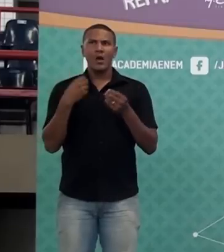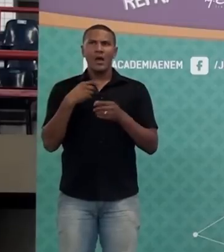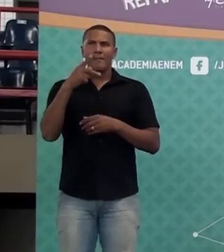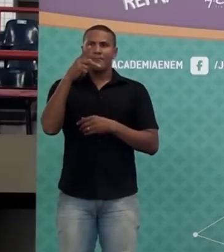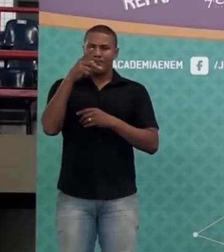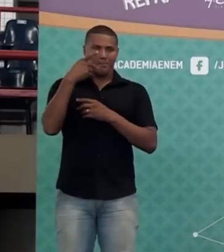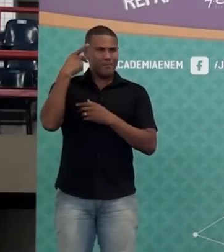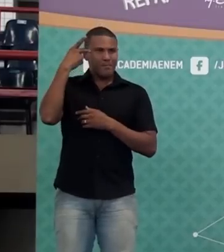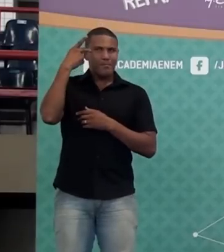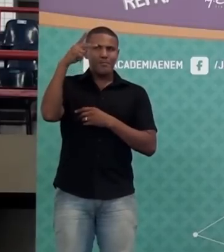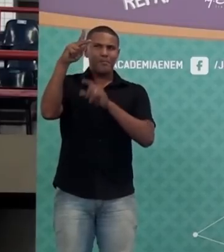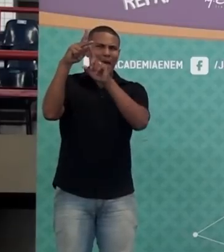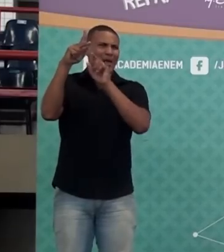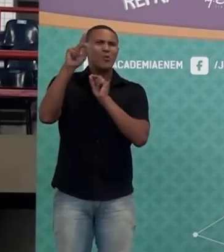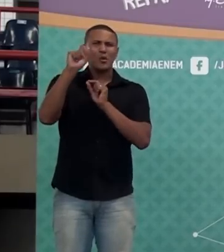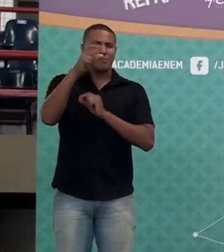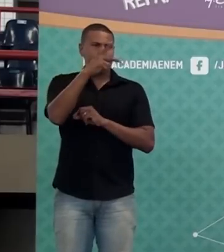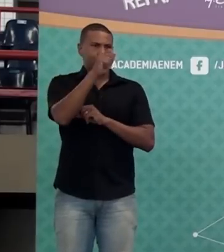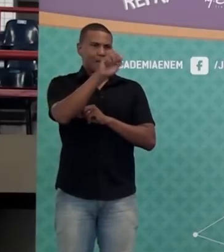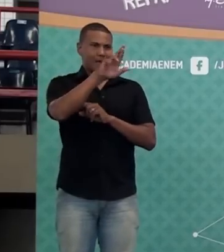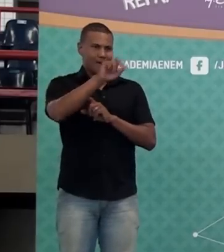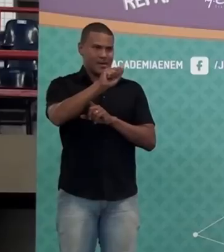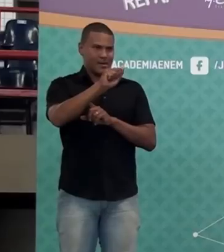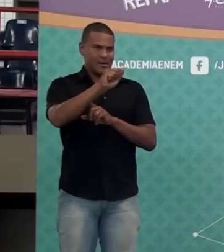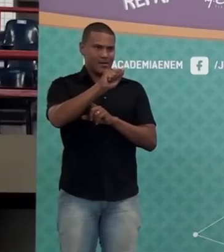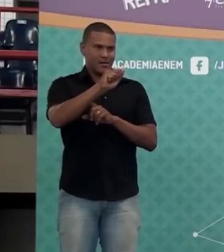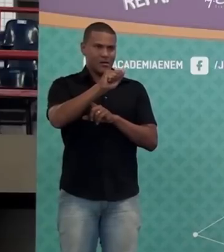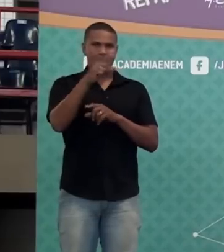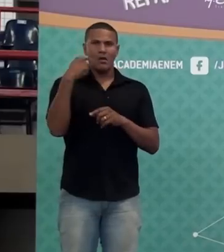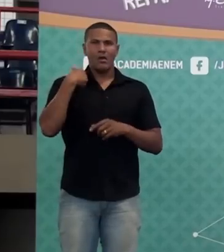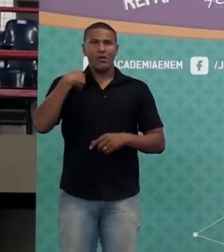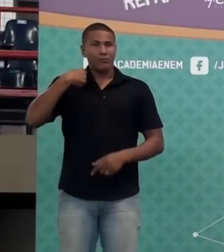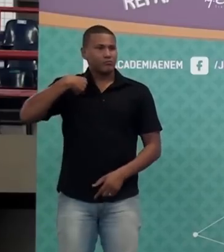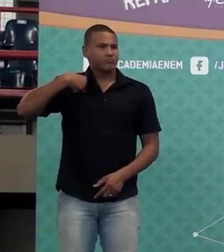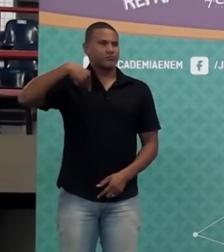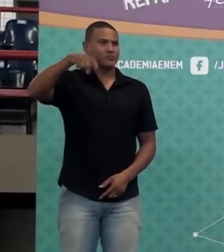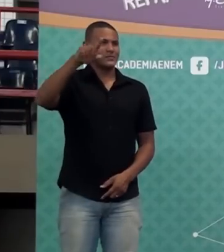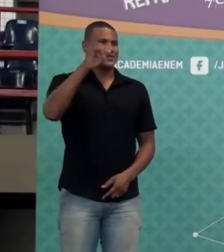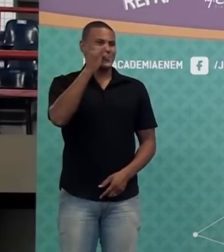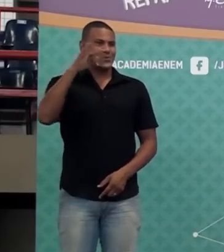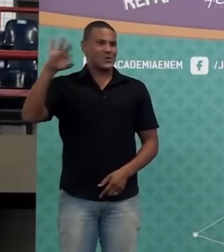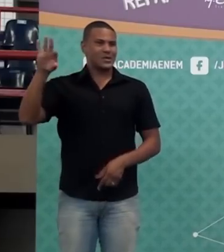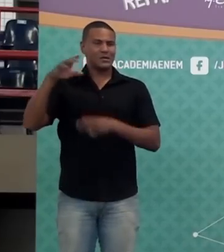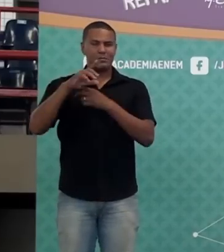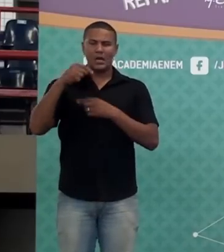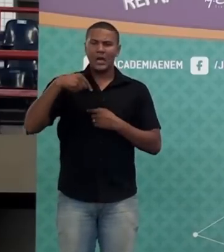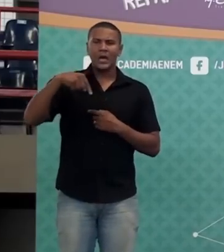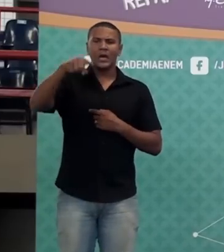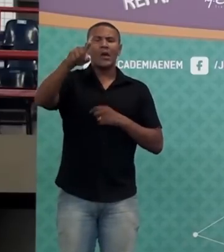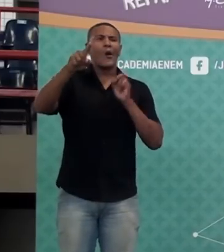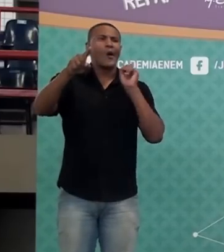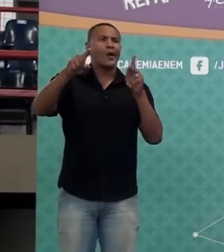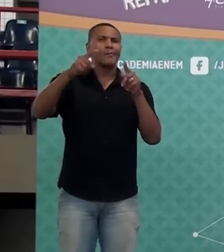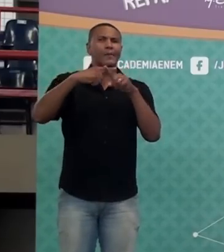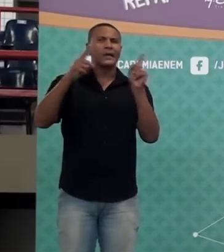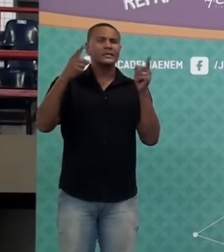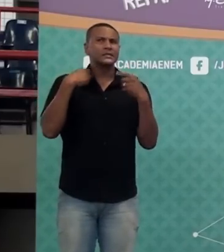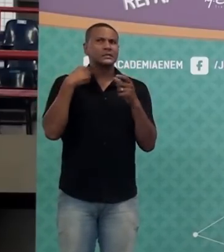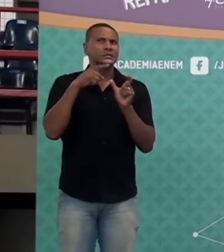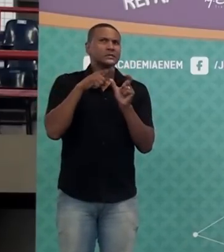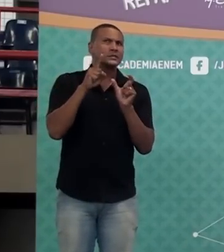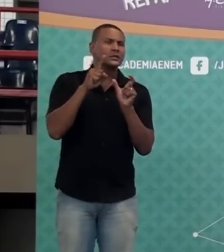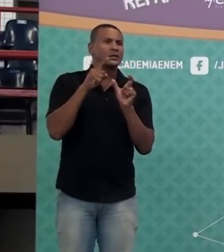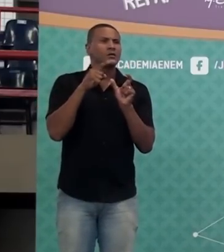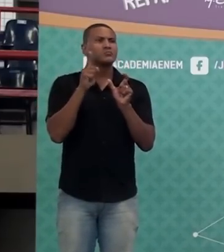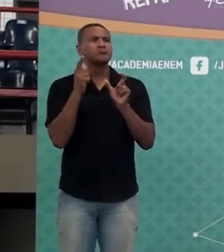outra pergunta diz respeito, eu apoio essa causa, sem acento. Ele é o meu apoio, sem acento,